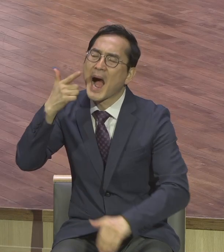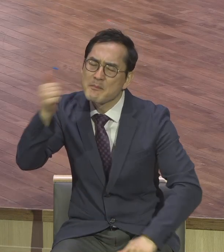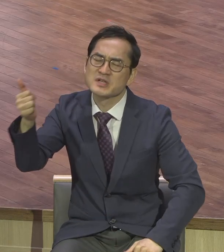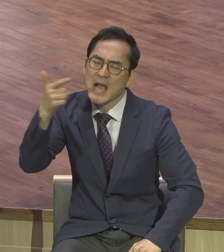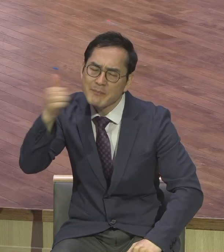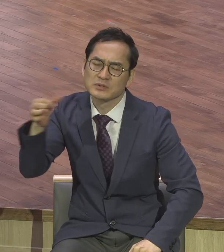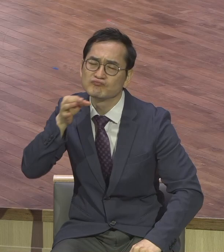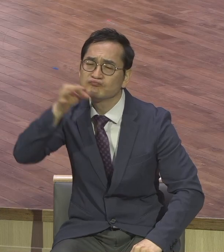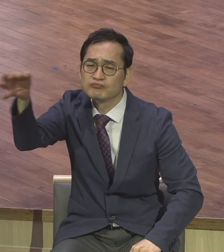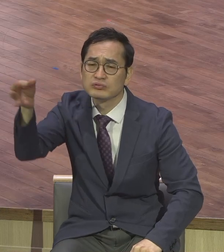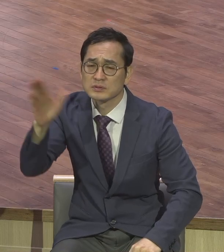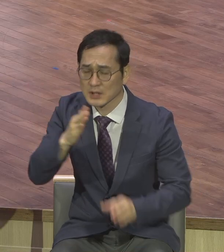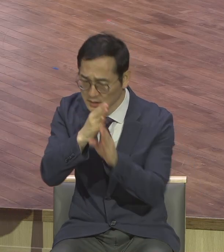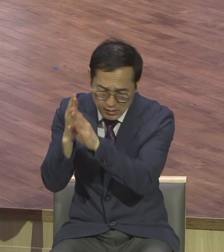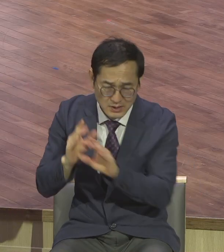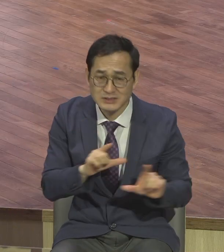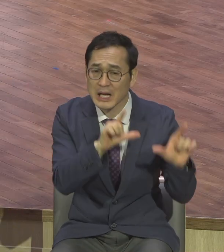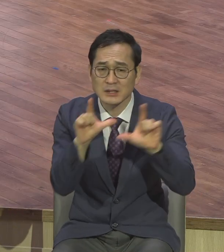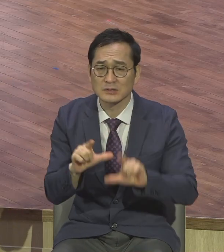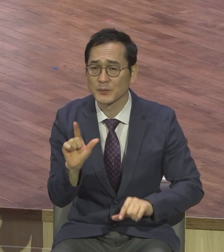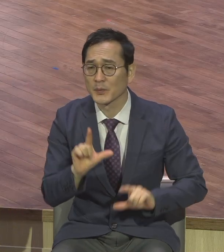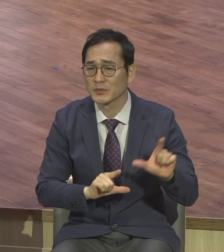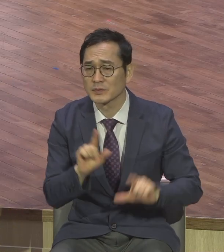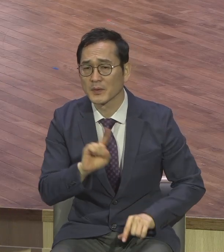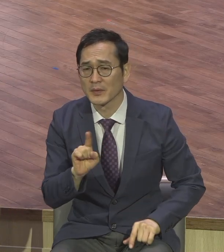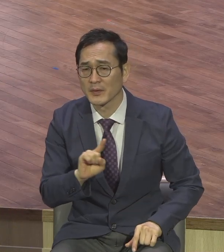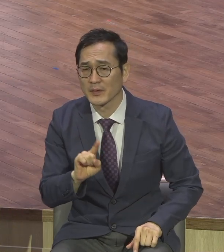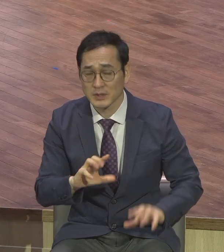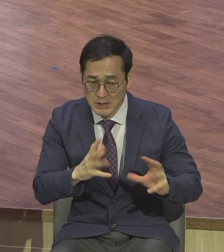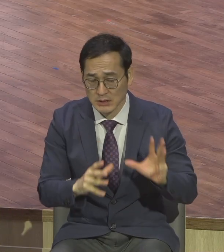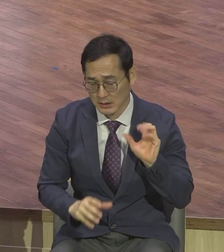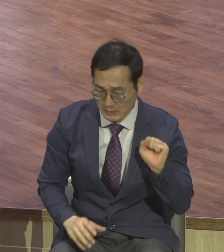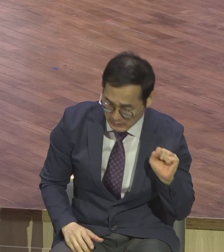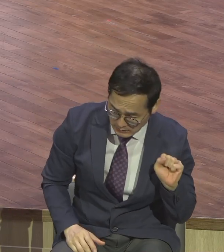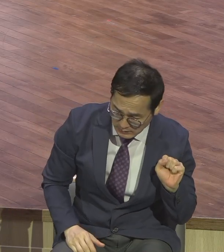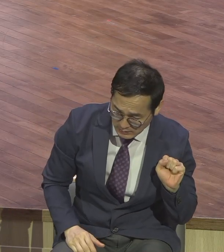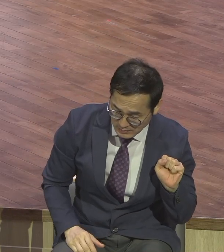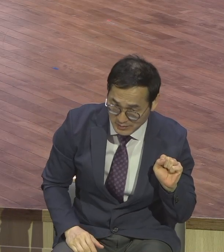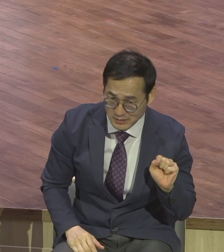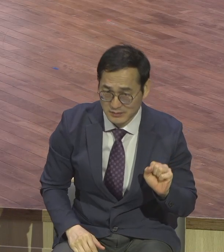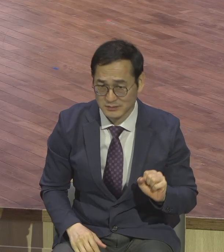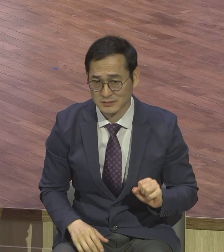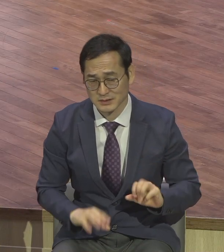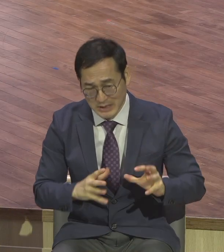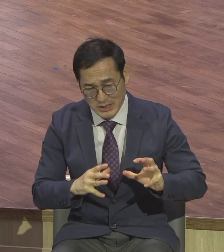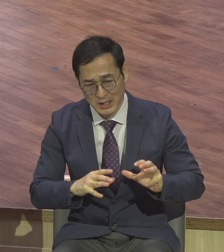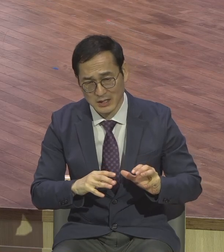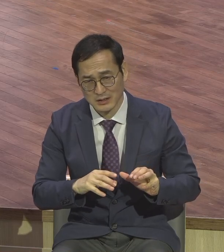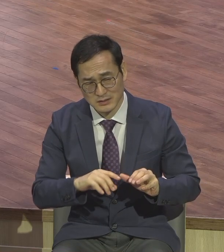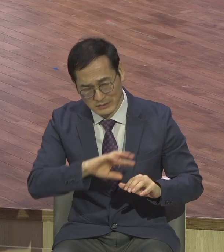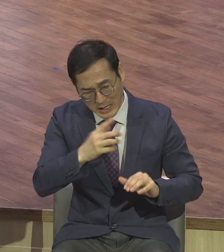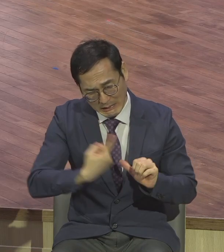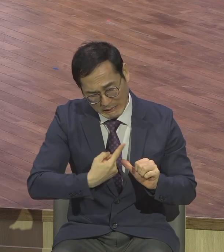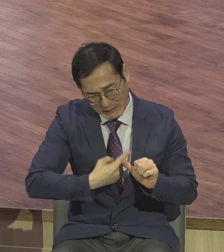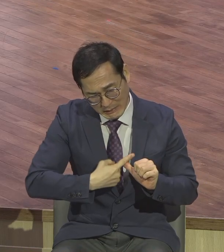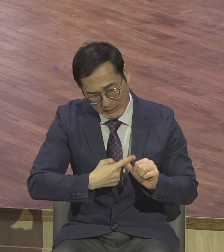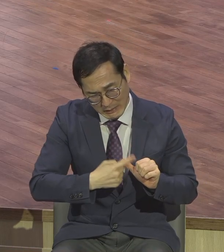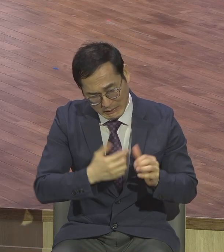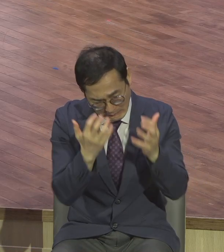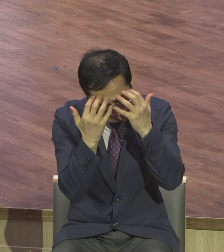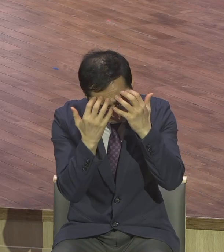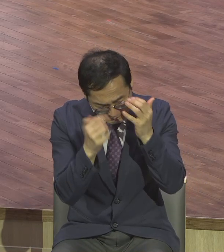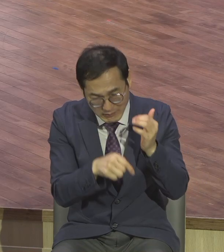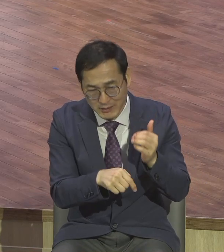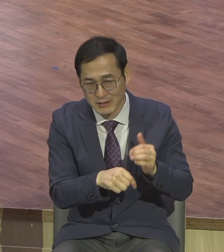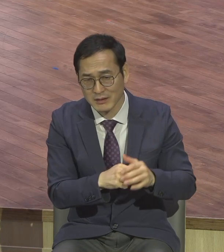부른다 하면서 사는 거는 완전히 세상 사람들에게 비난을 받고 조롱당하는 그런 거지